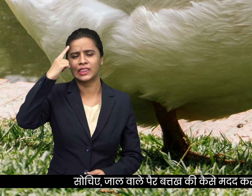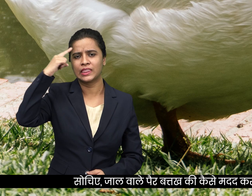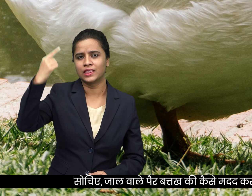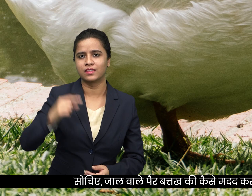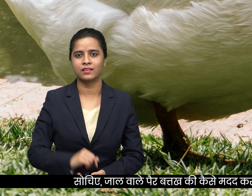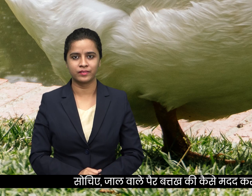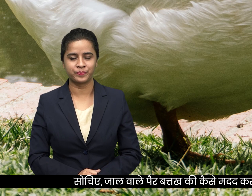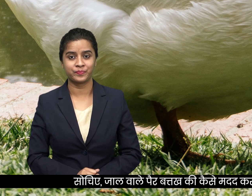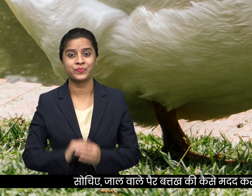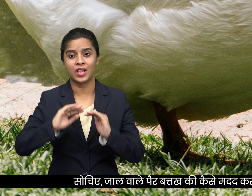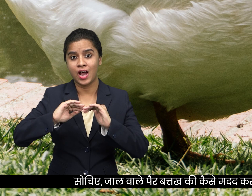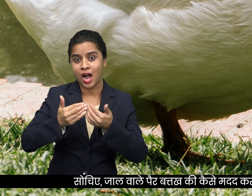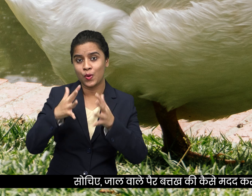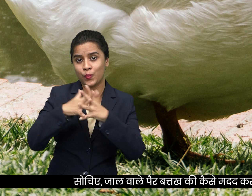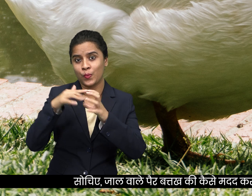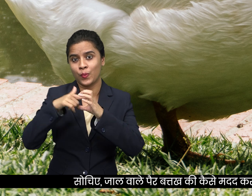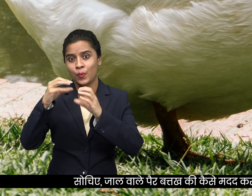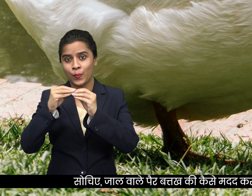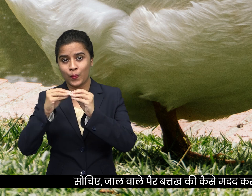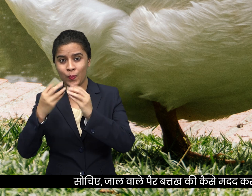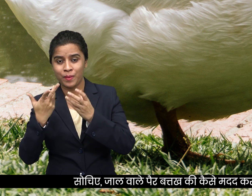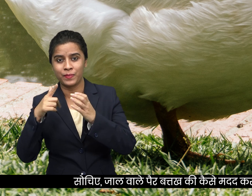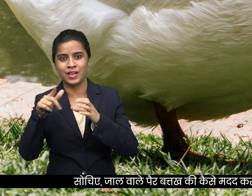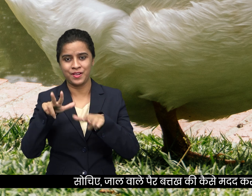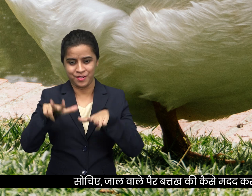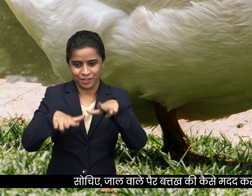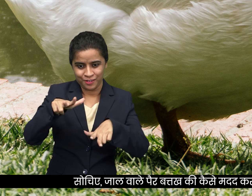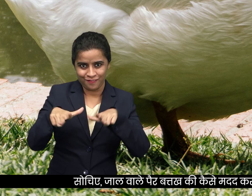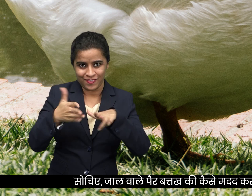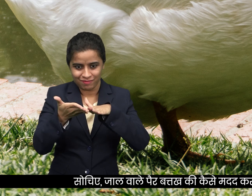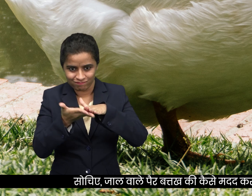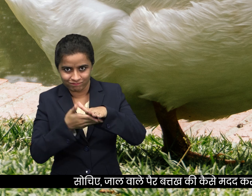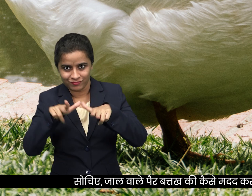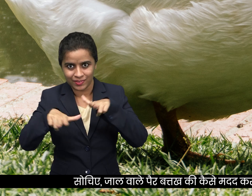सोचिए, जाल वाले पैर बतख की कैसे मदद करते हैं।